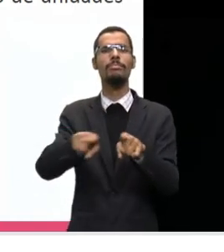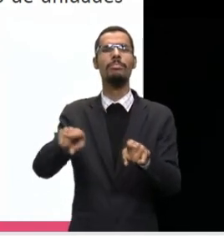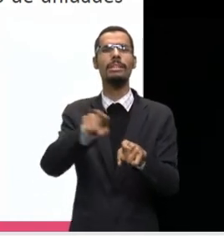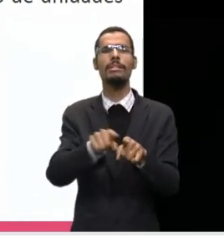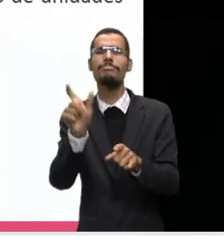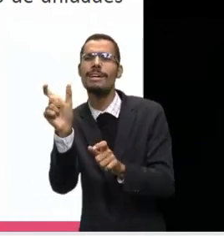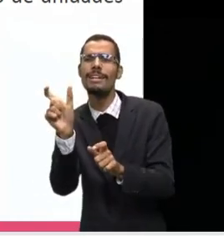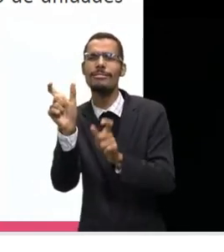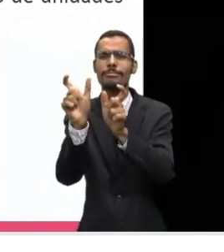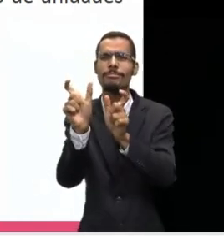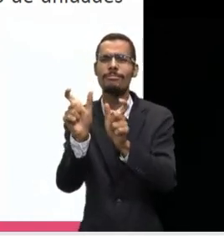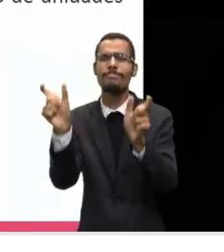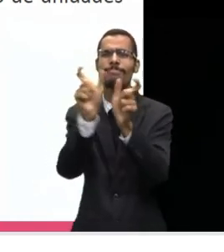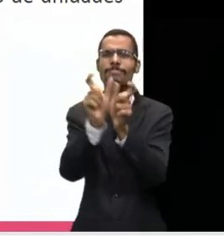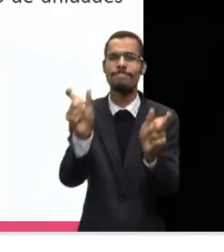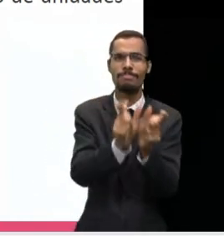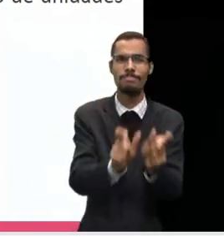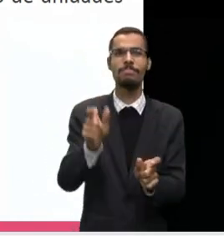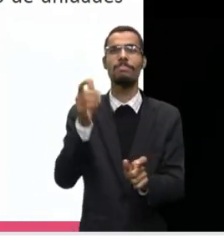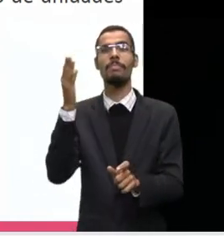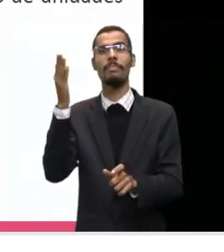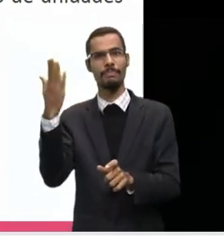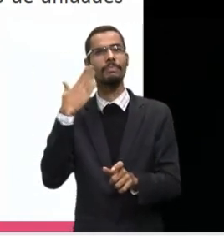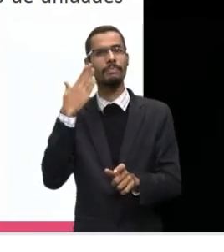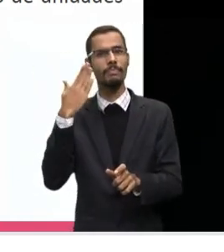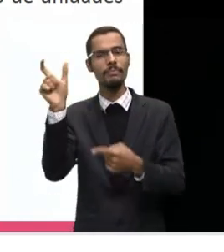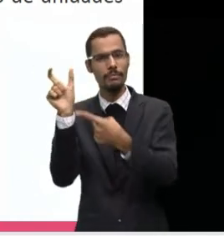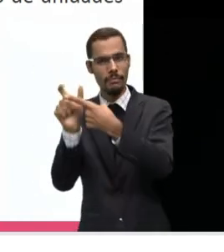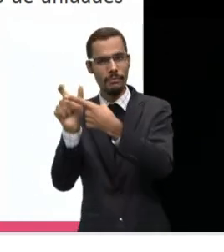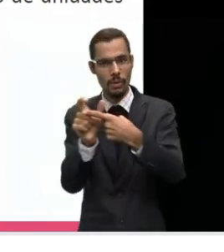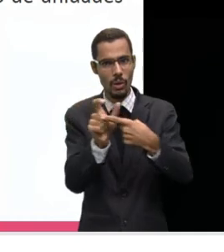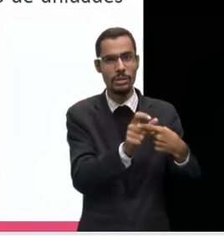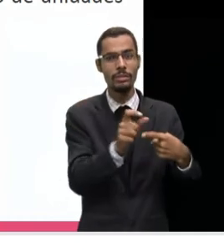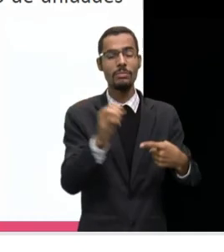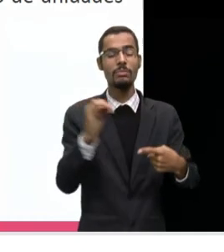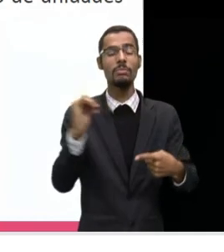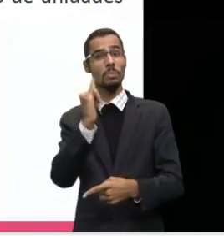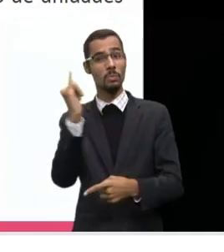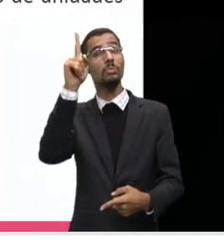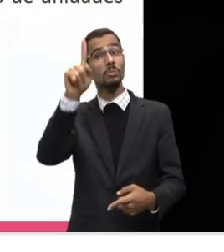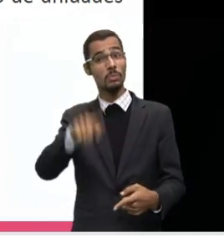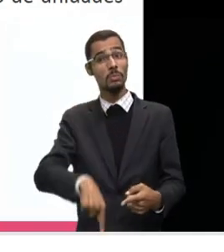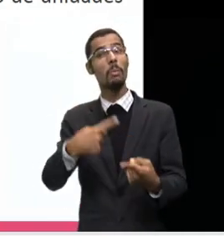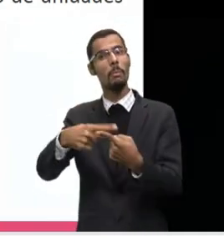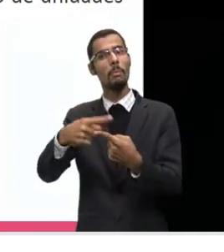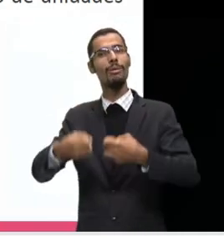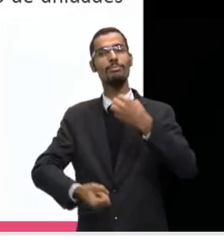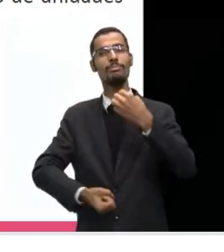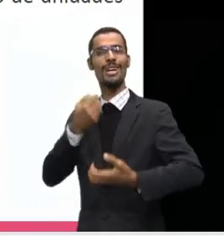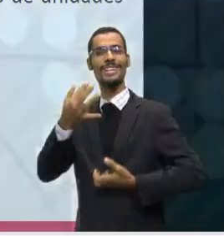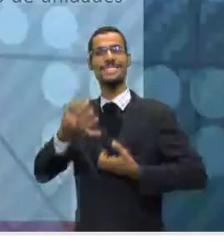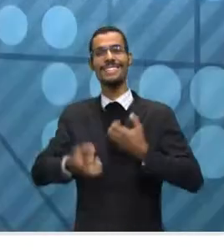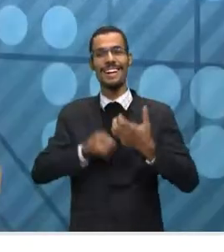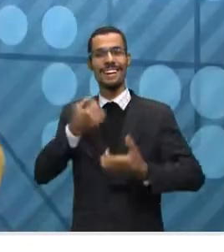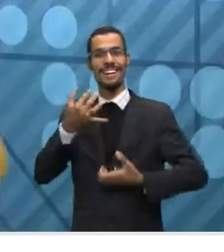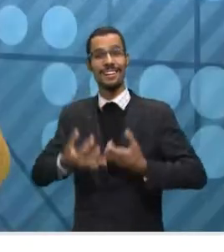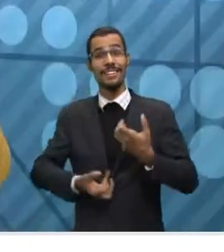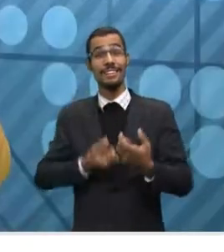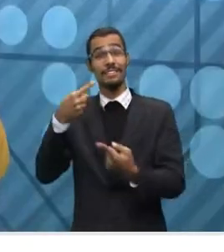unidades mínimas. Por que os parâmetros fonológicos eles são importantes, principalmente nas poesias?